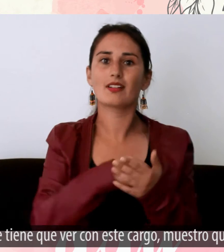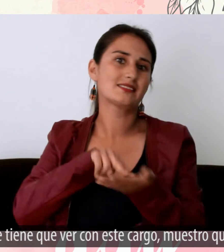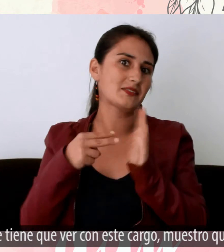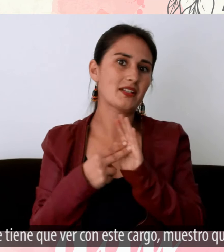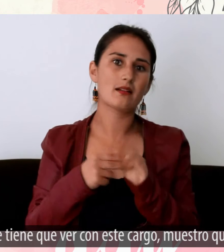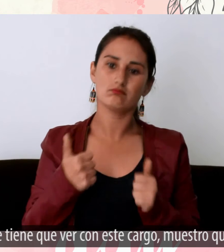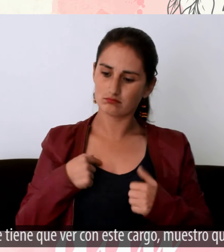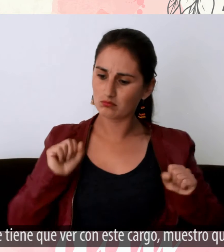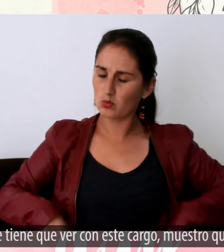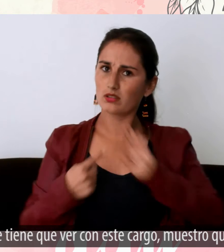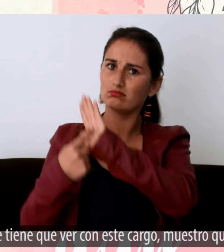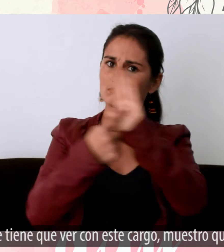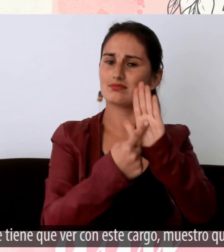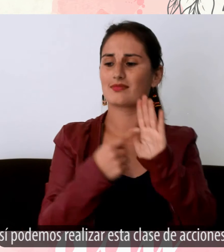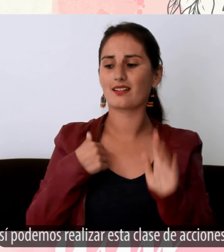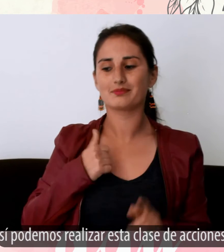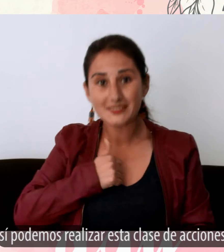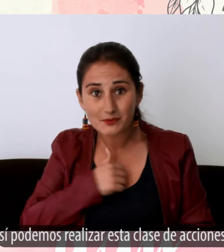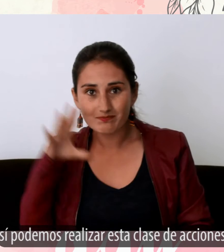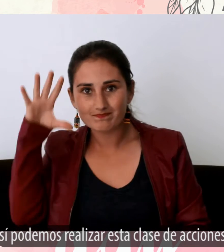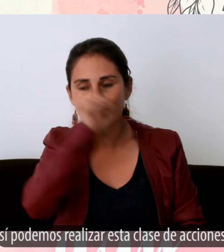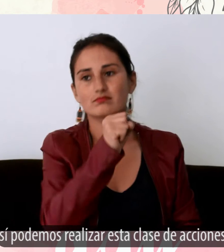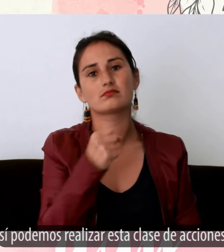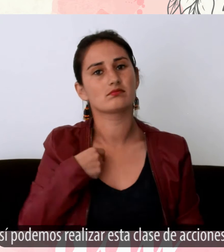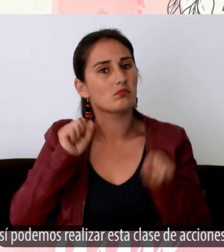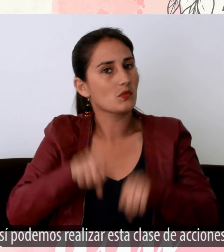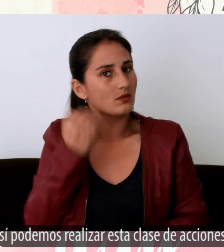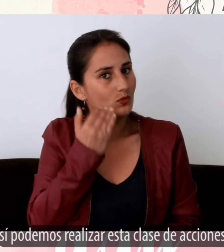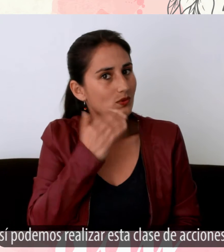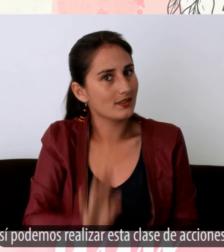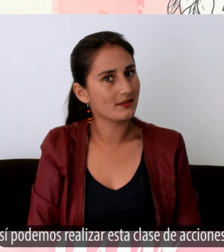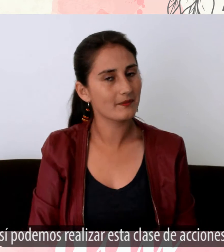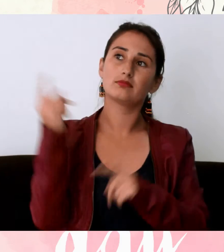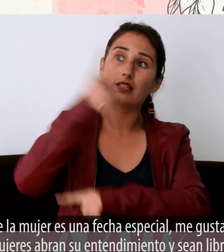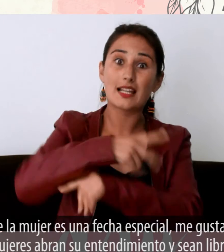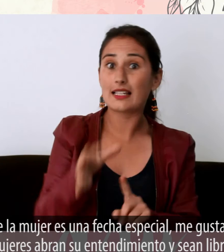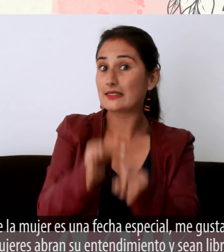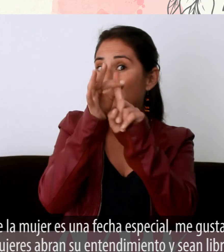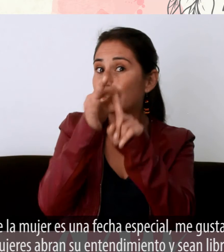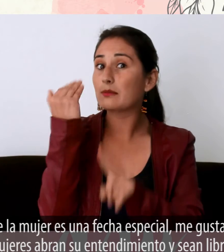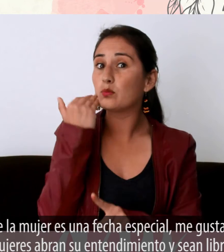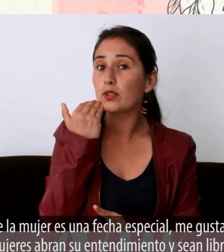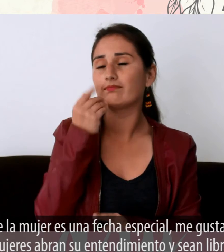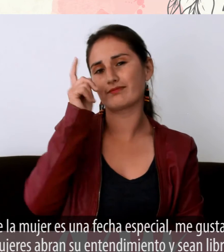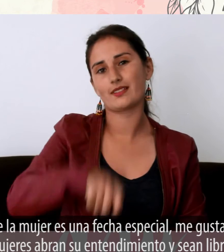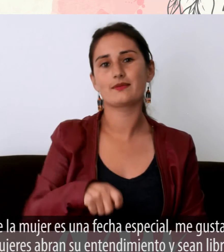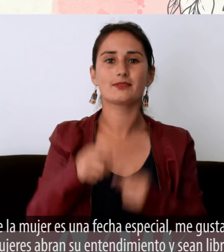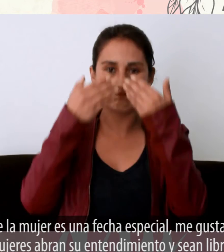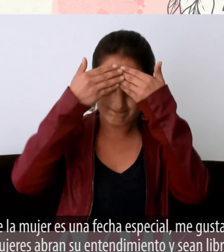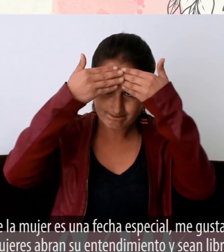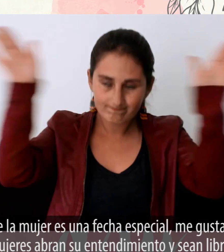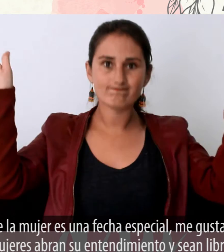y todo lo que tiene que ver con este cargo. Muestro que las mujeres sí podemos realizar esta clase de acciones. Este Día de la Mujer es una